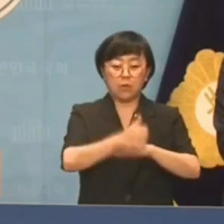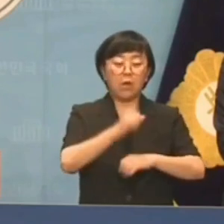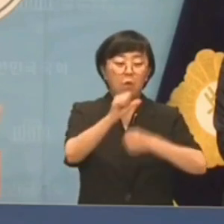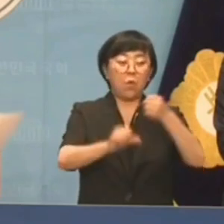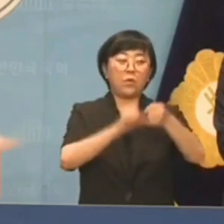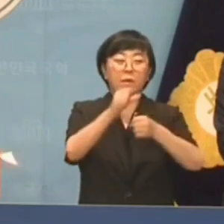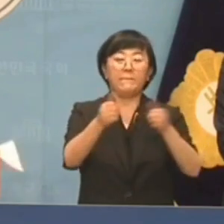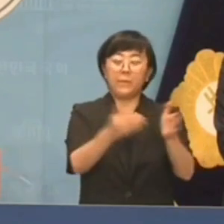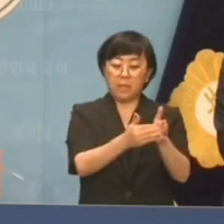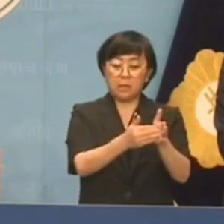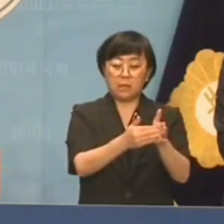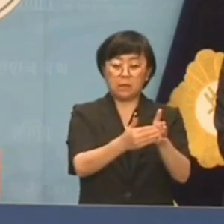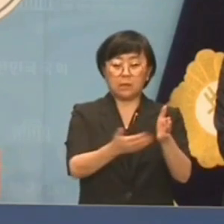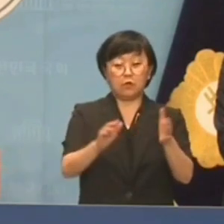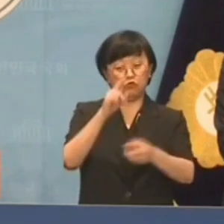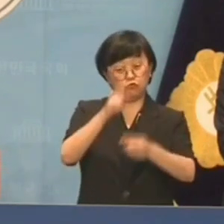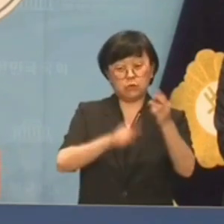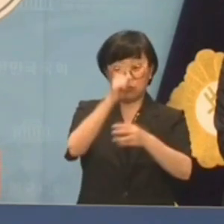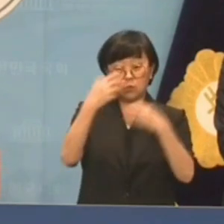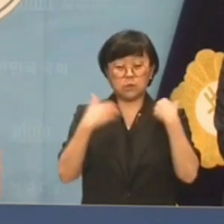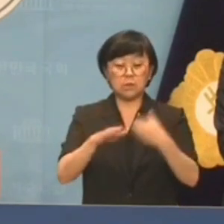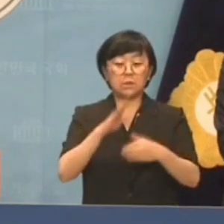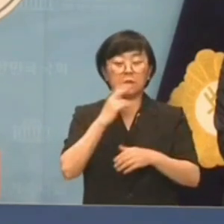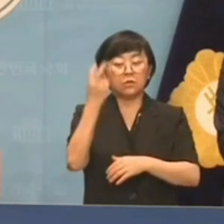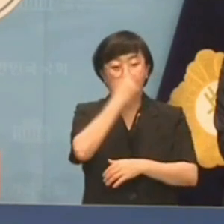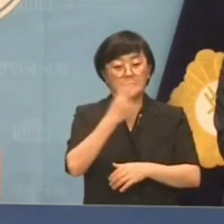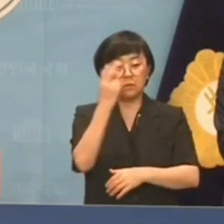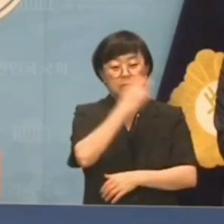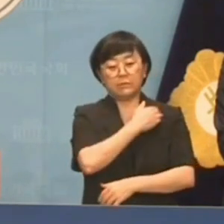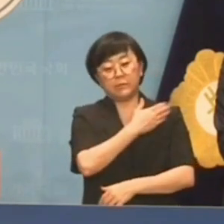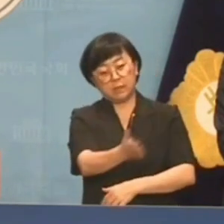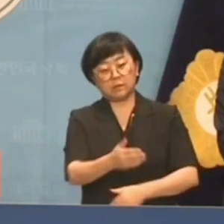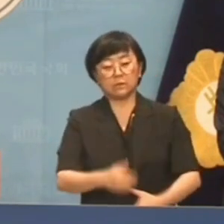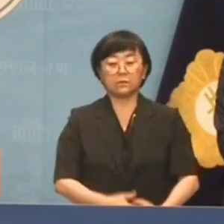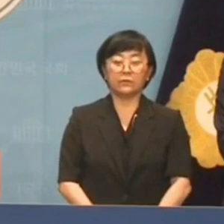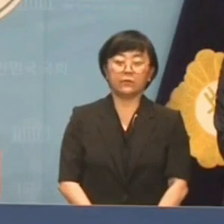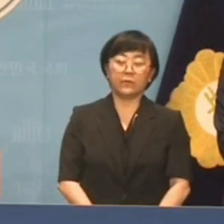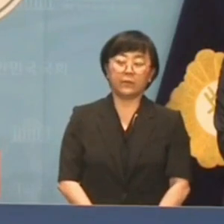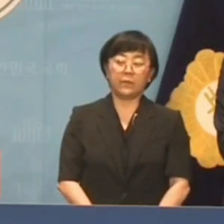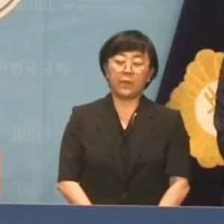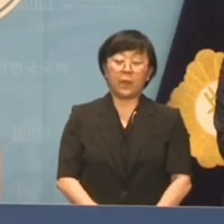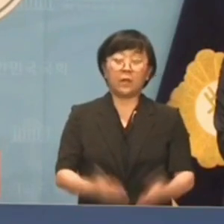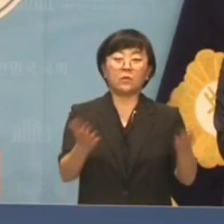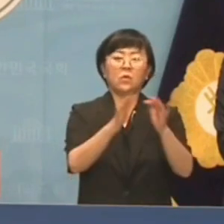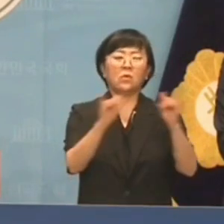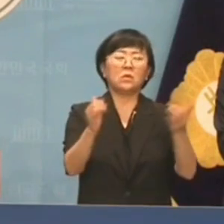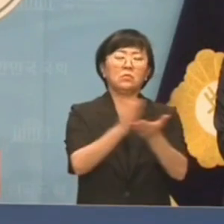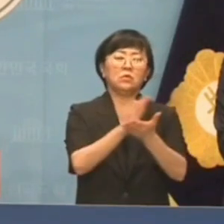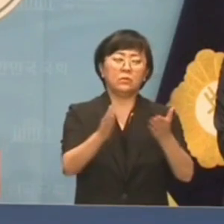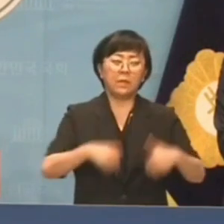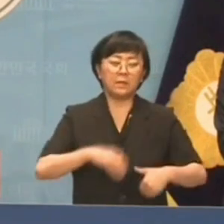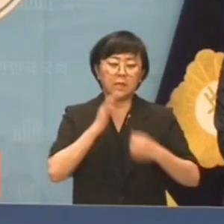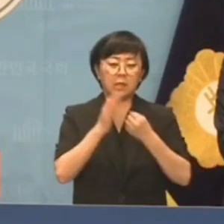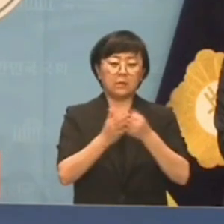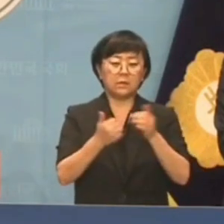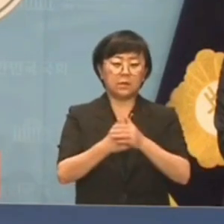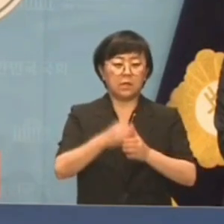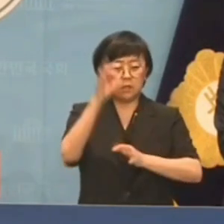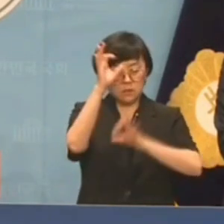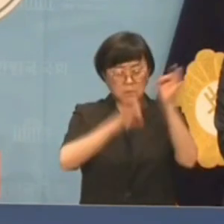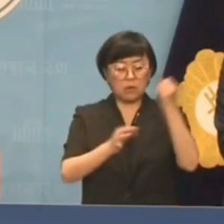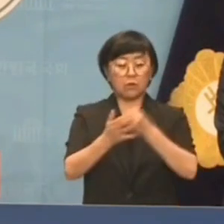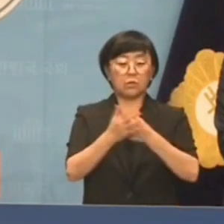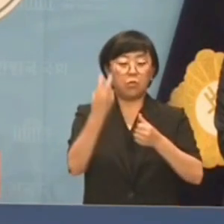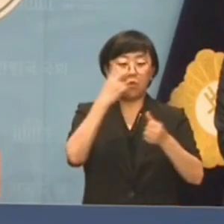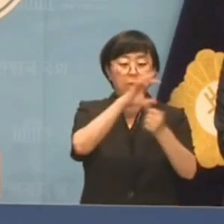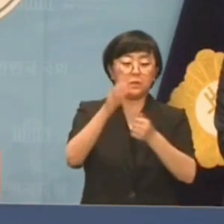5년이 지났지만 윤석열 정부는 실태조사마저 외면하고 있다. 노동자로 분류되어야 하나 오분류되어 보호를